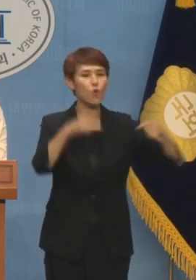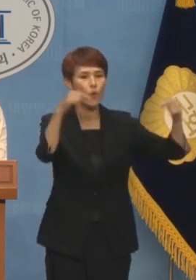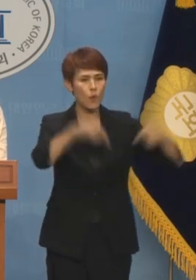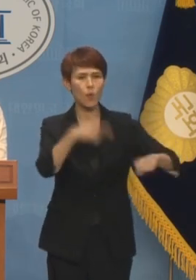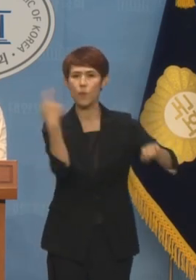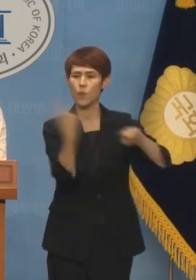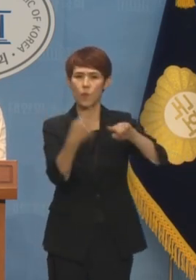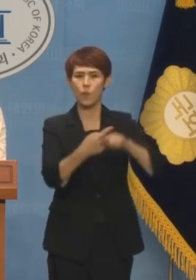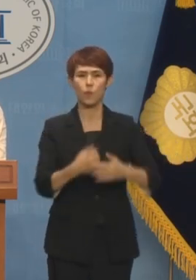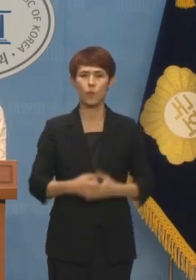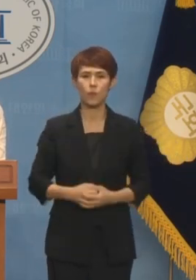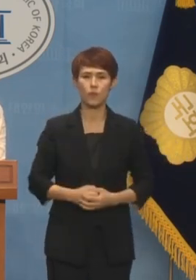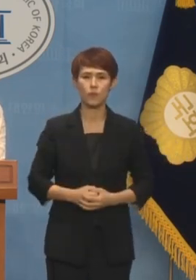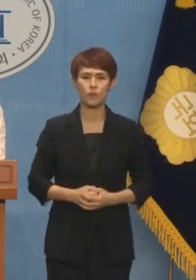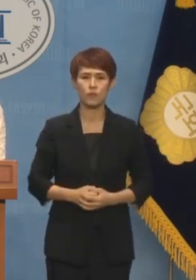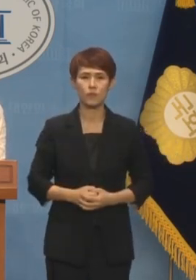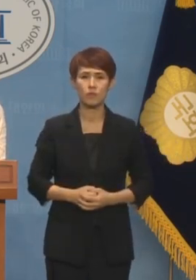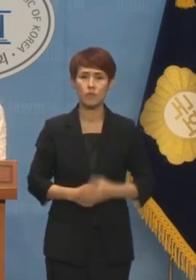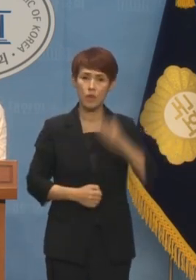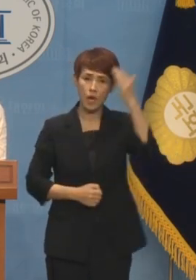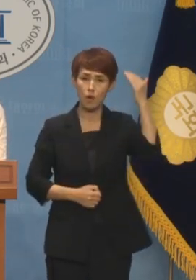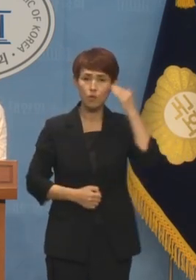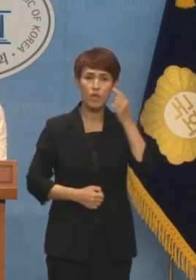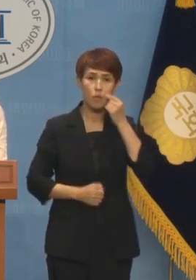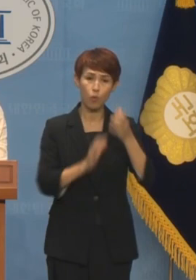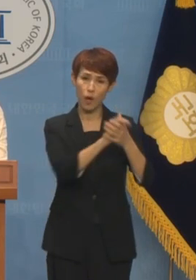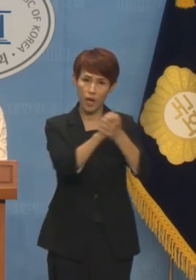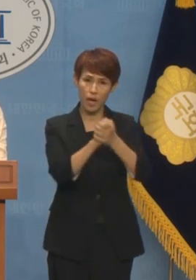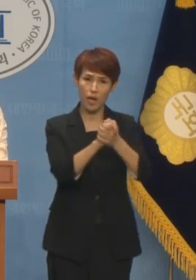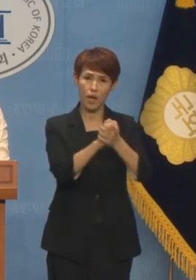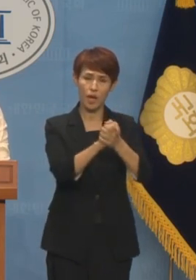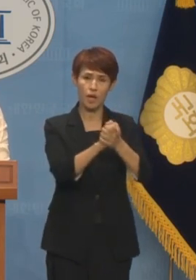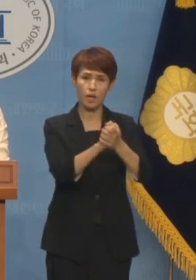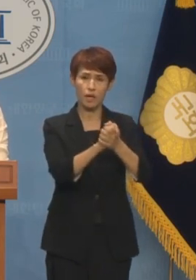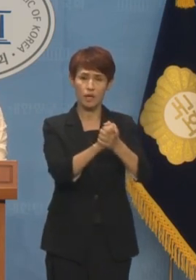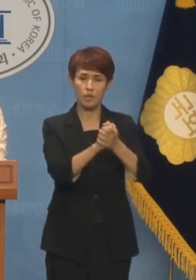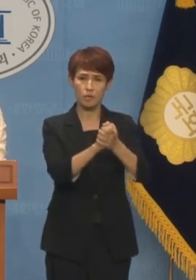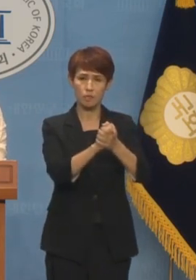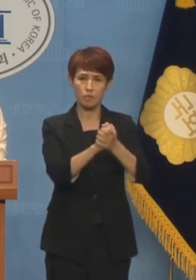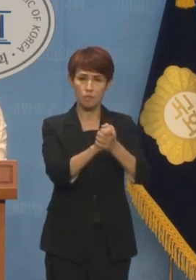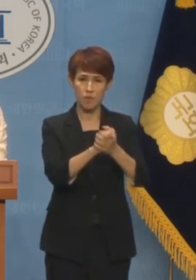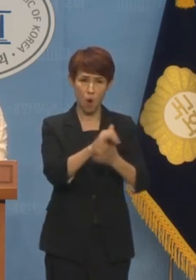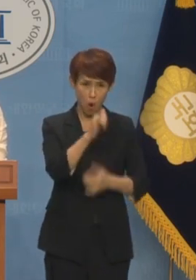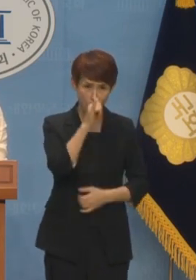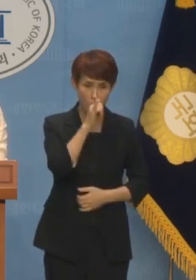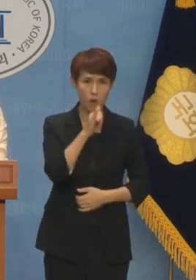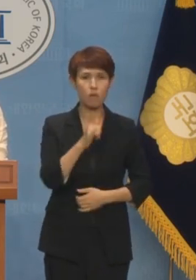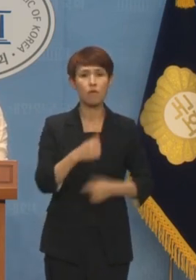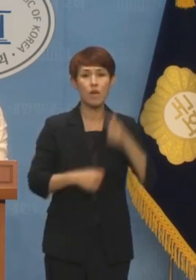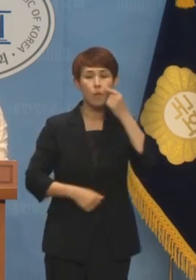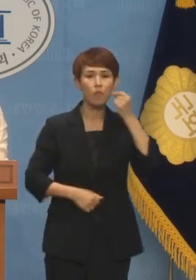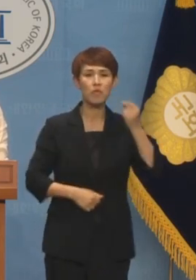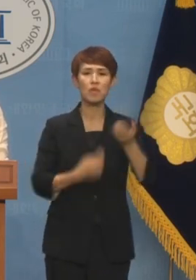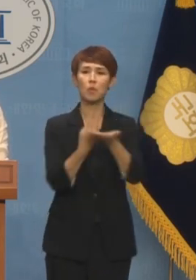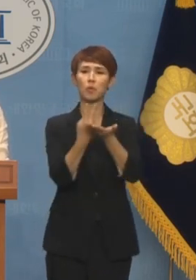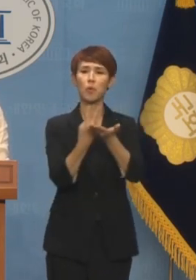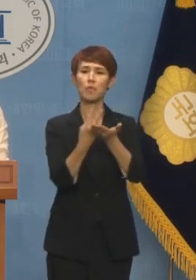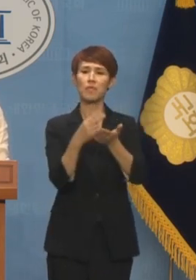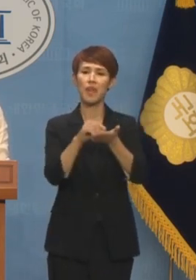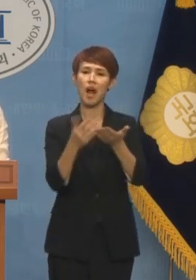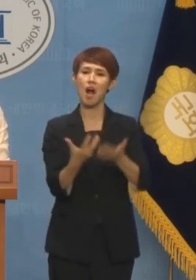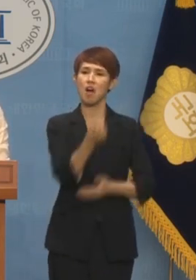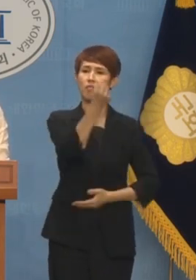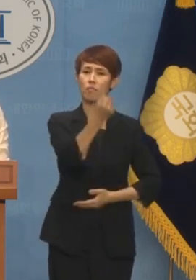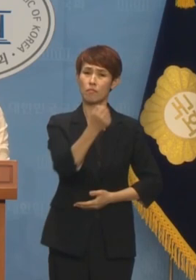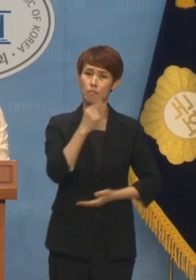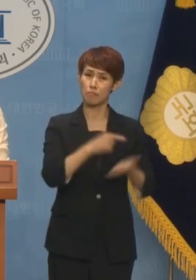외교이기 때문입니다. 한일 관계가 진정으로 정상화됐다면 일본이 독도를 자기네 땅이라고 우길